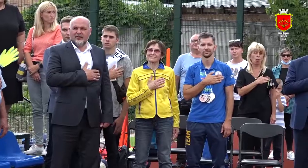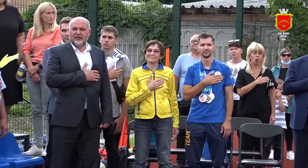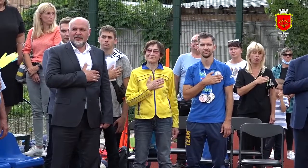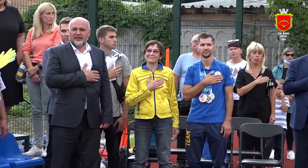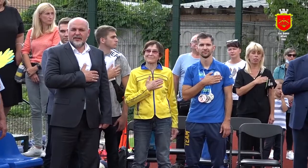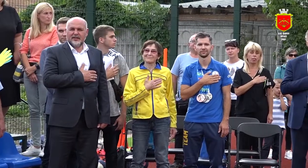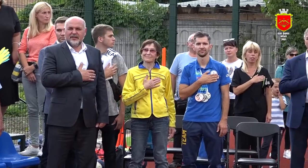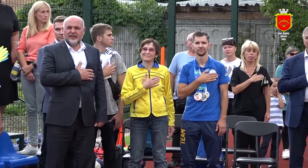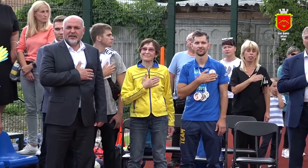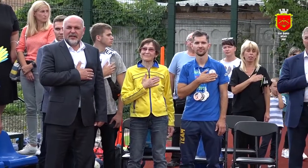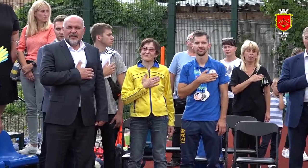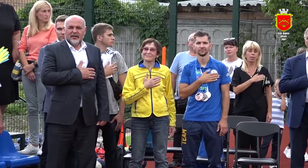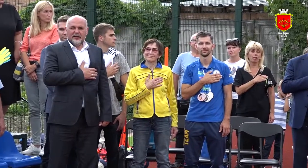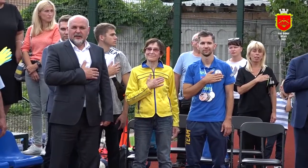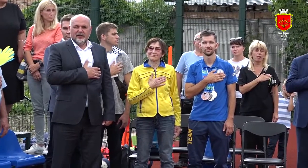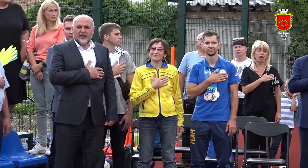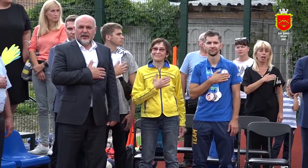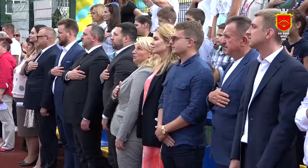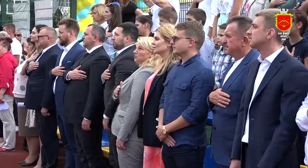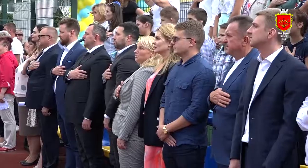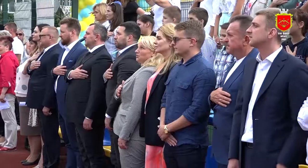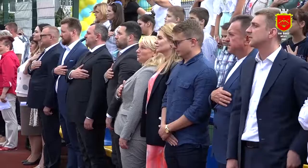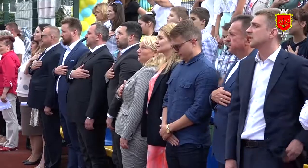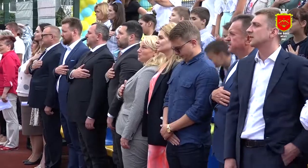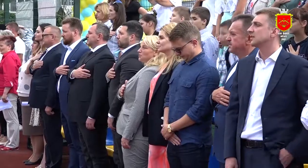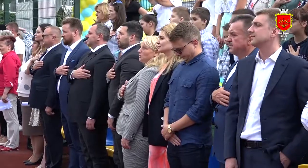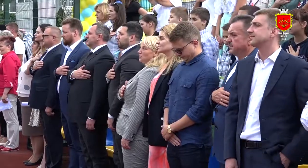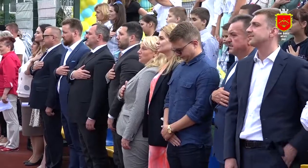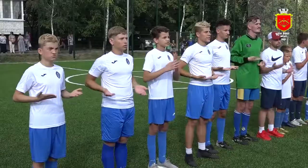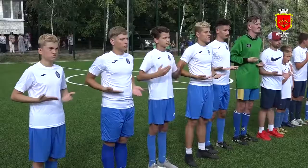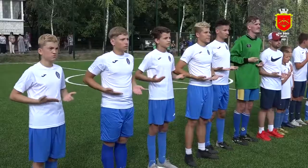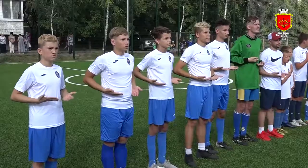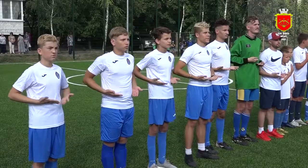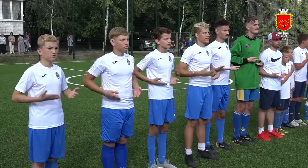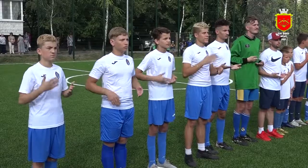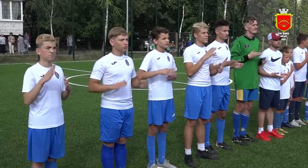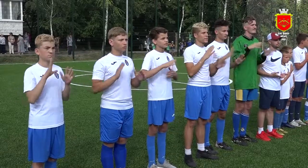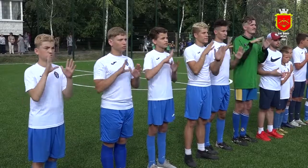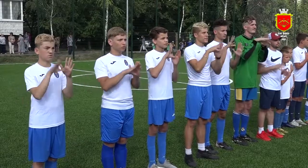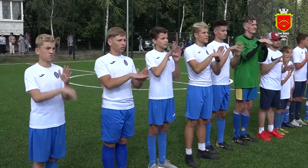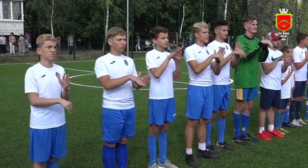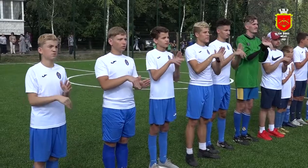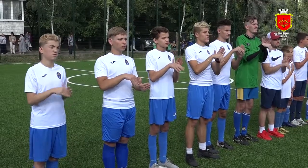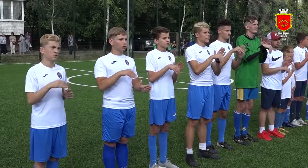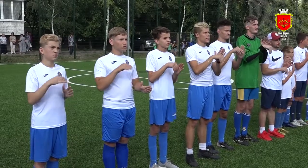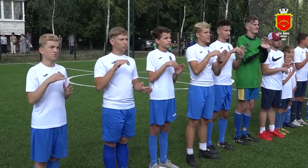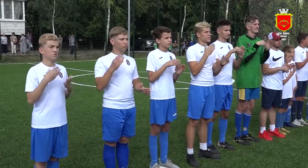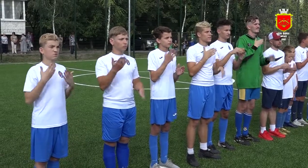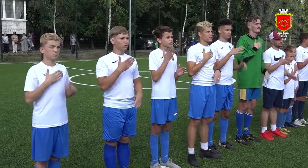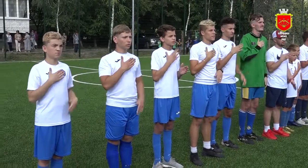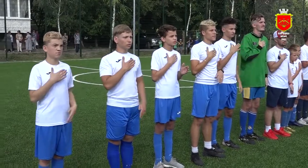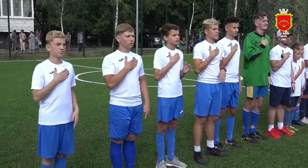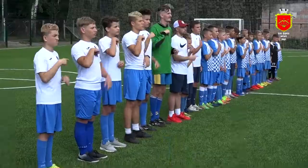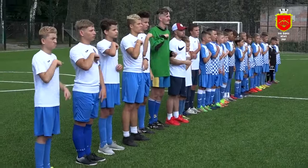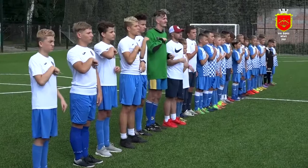поважних гостей вихованці закладу виконали державний гімн. Особливістю цього виконання було те, що воно синхронно супроводжувалось мовою